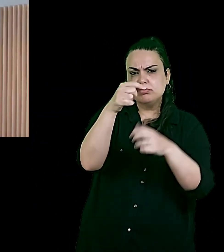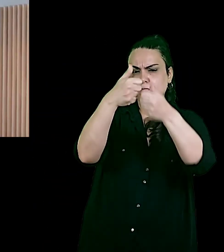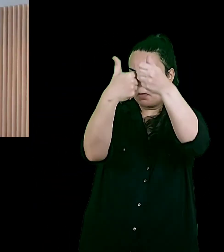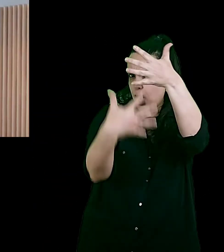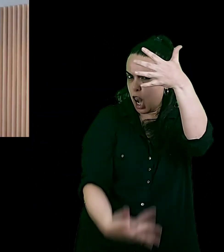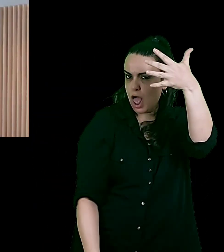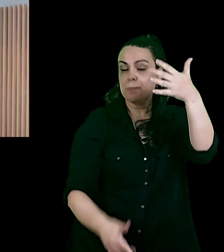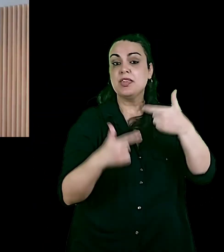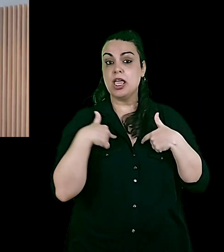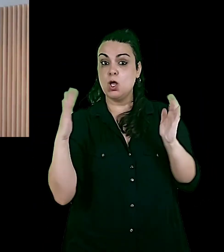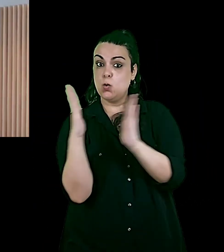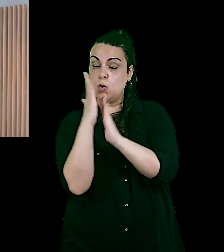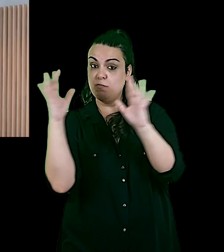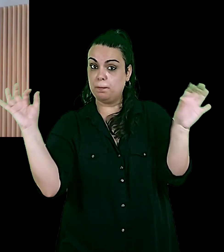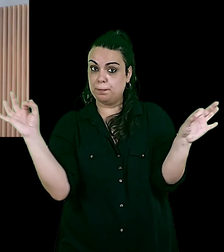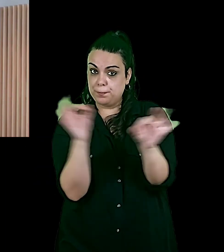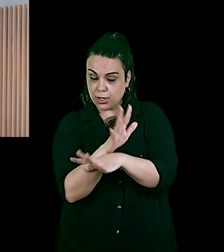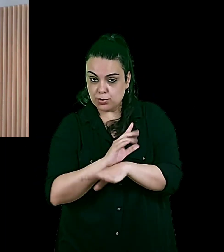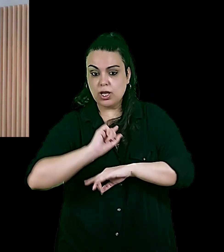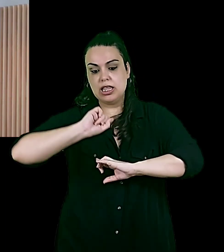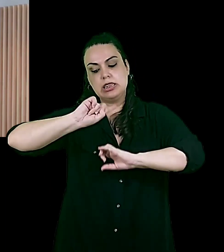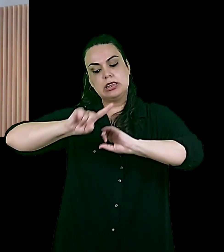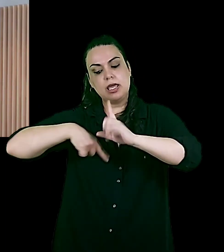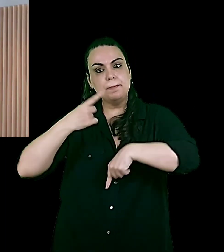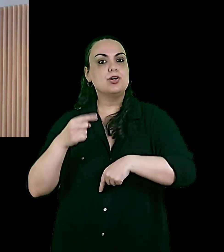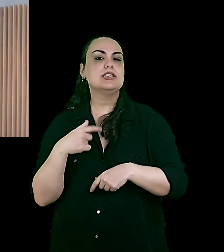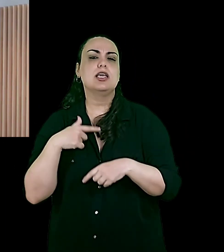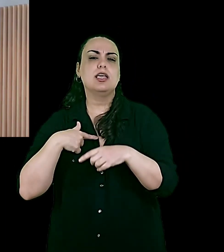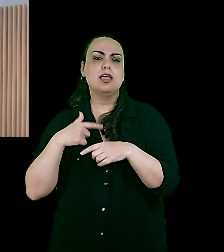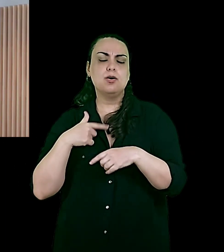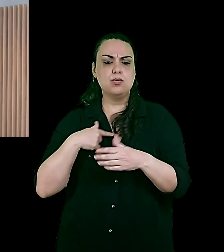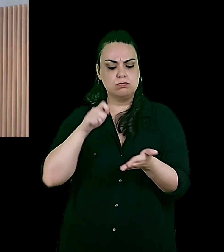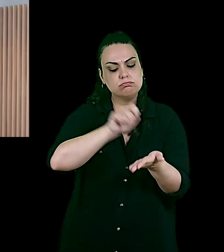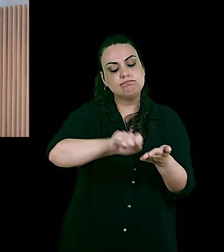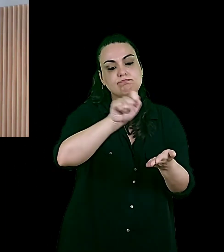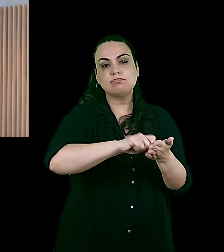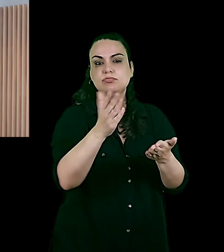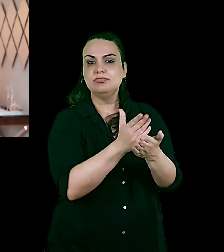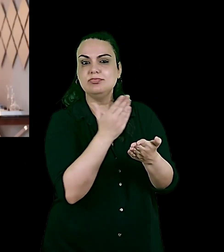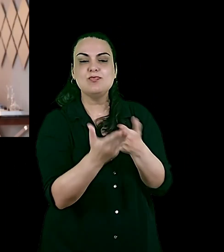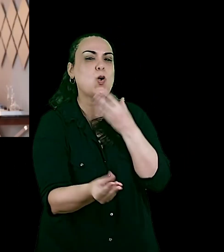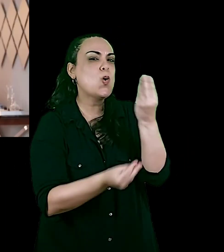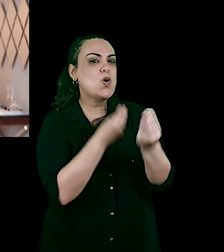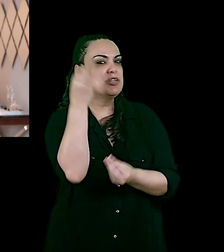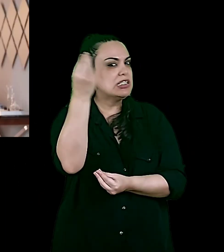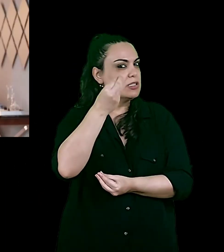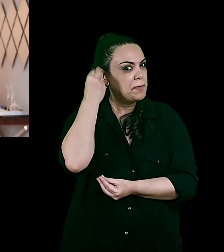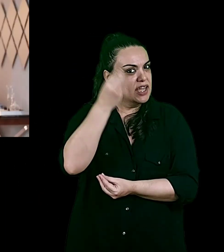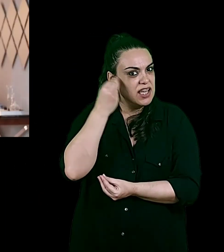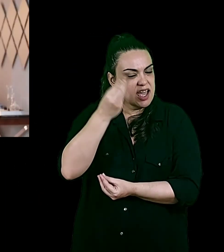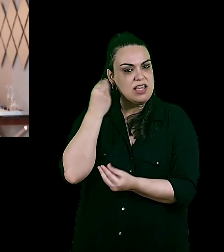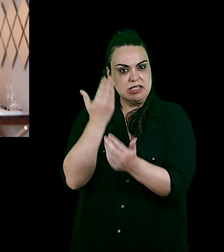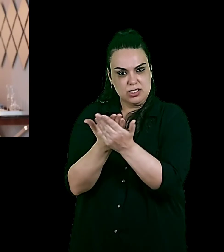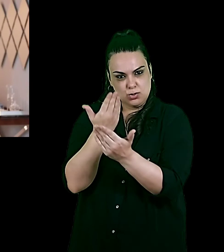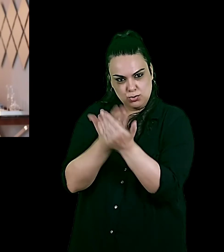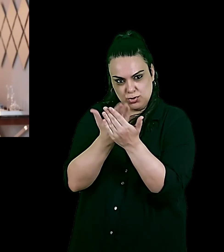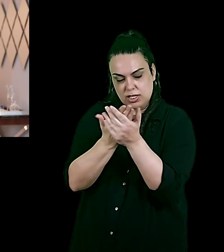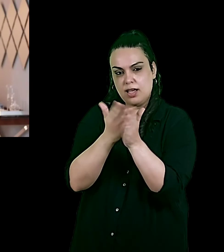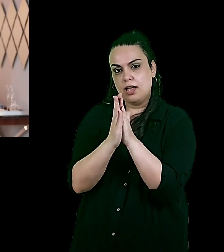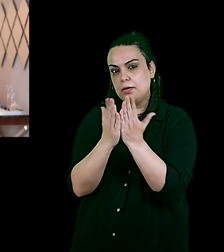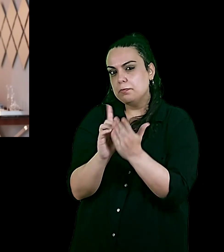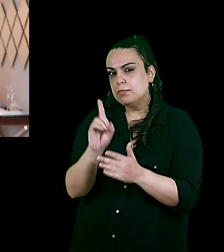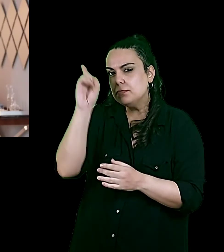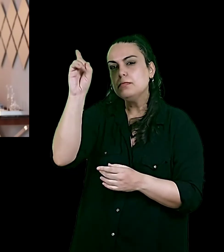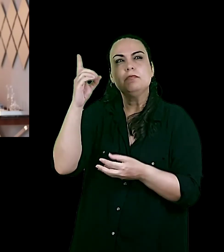acompanhar, tá bom? E aí eu louvo, e depois eu tiro, numa explicação pessoal eu coloco no caderno. Como é que foi aquela experiência da devocional, no